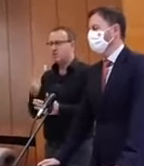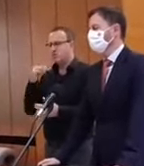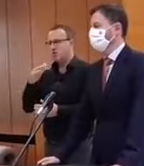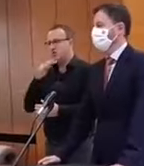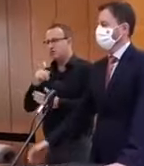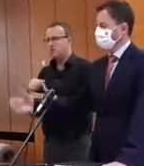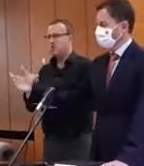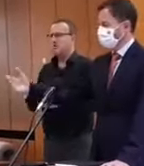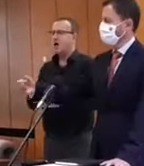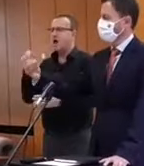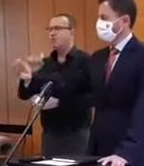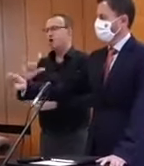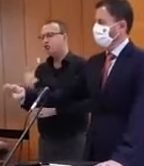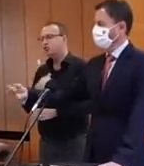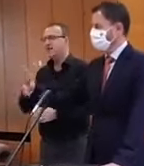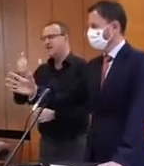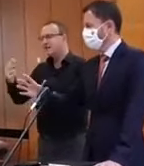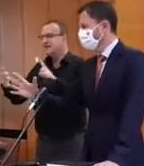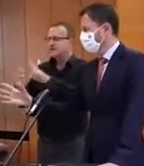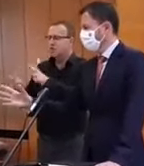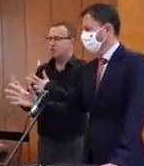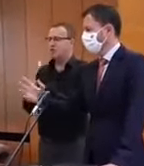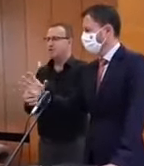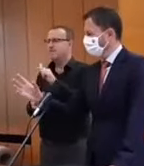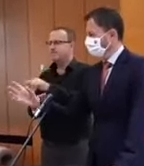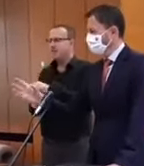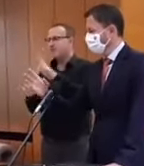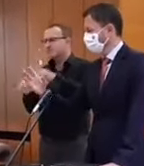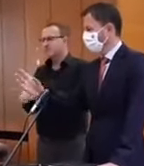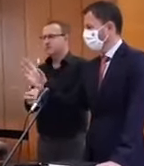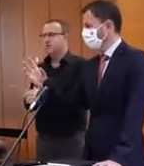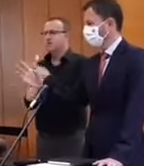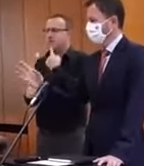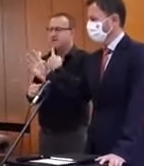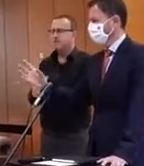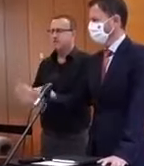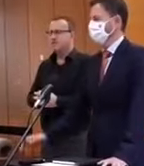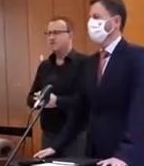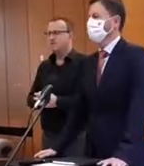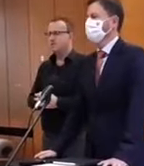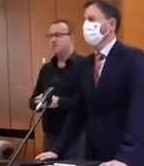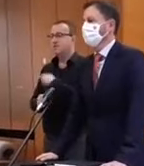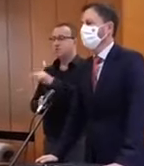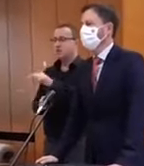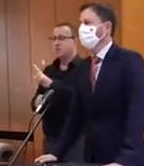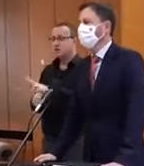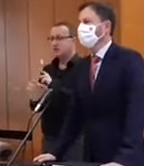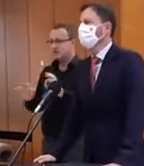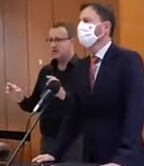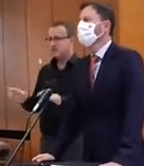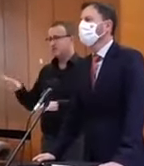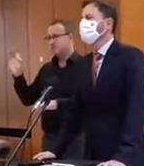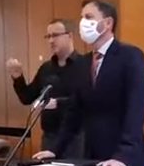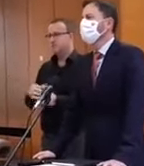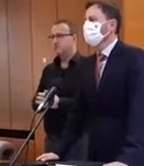v tomto duchu, aby sme dali jedno stretnutie, aby si teda naozaj povieme, že či to teda